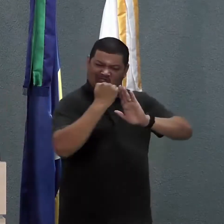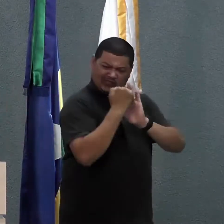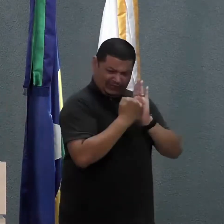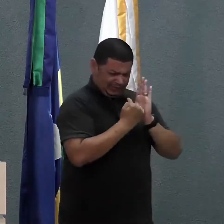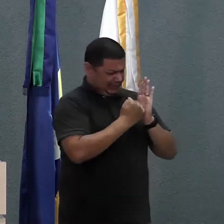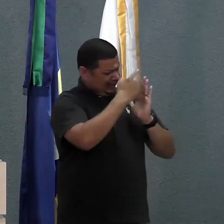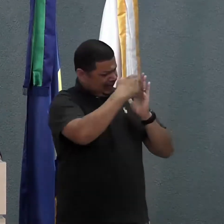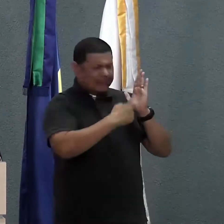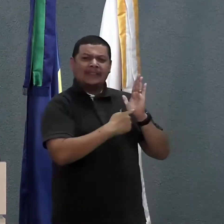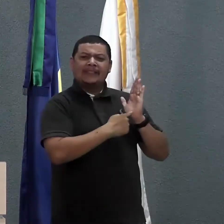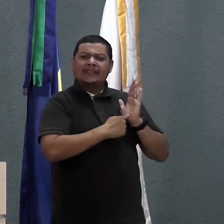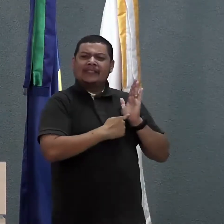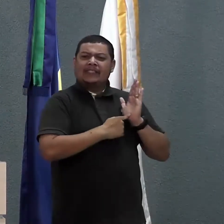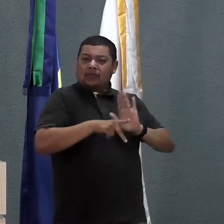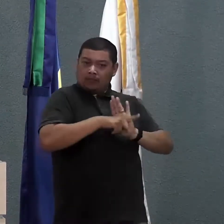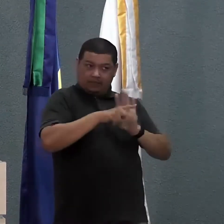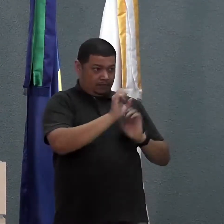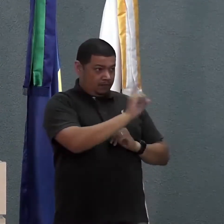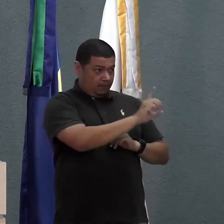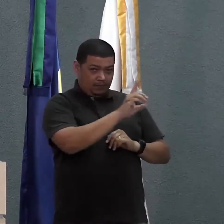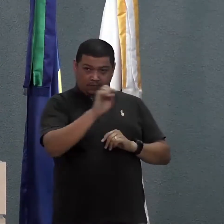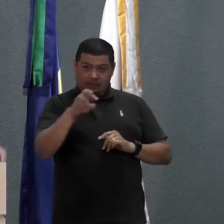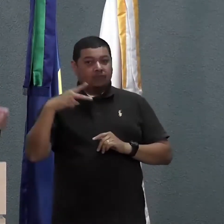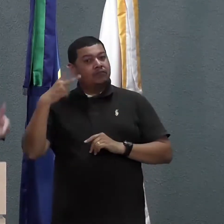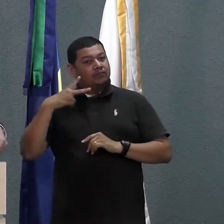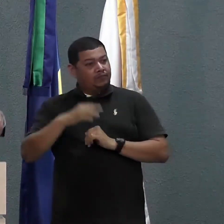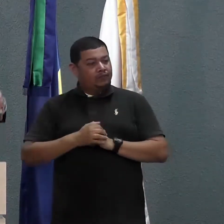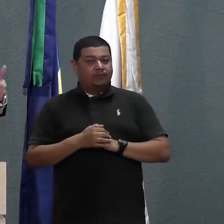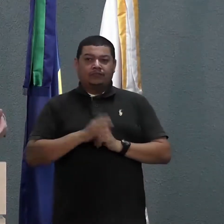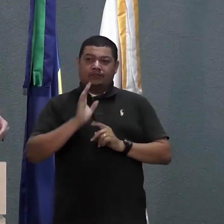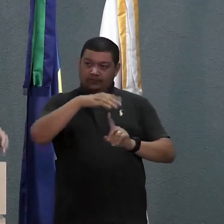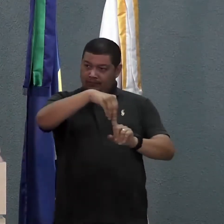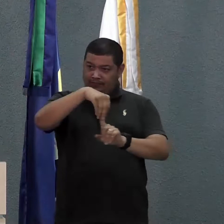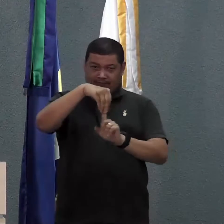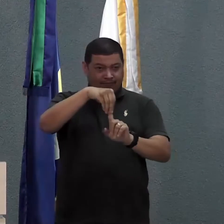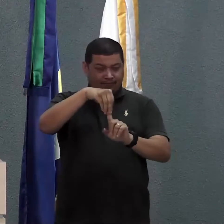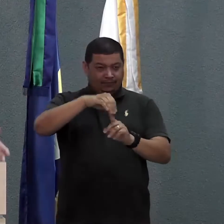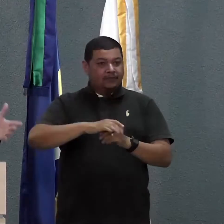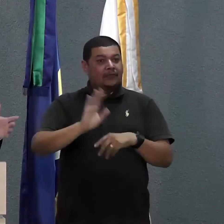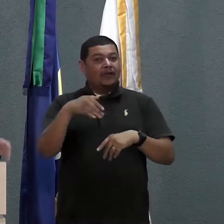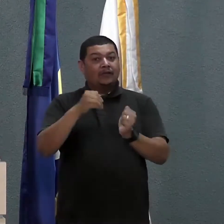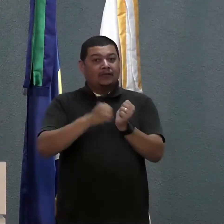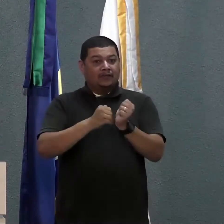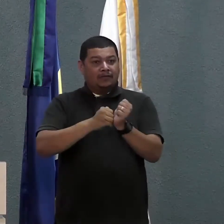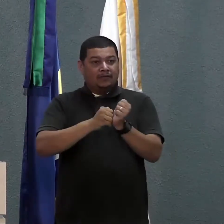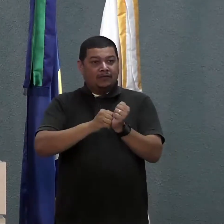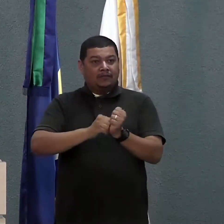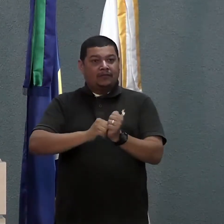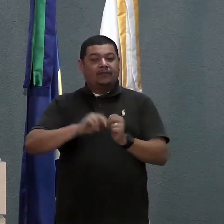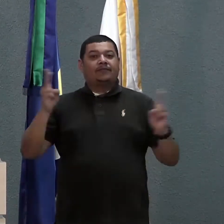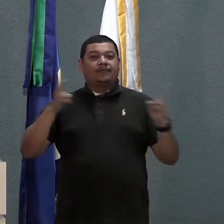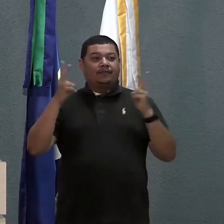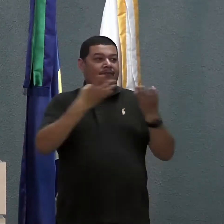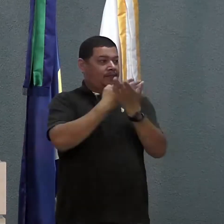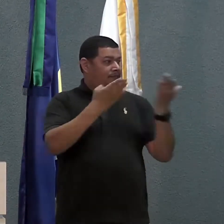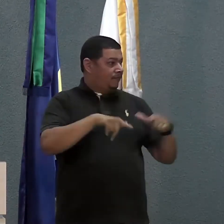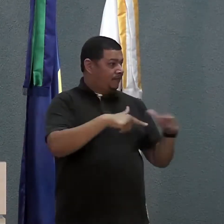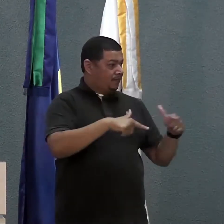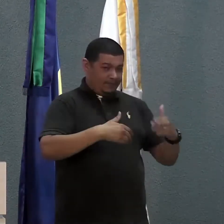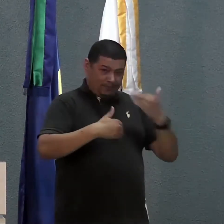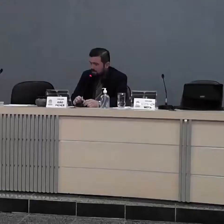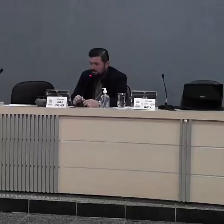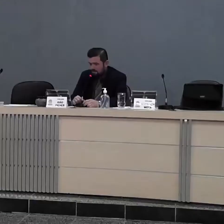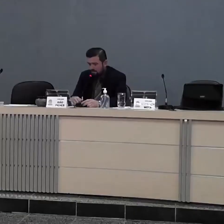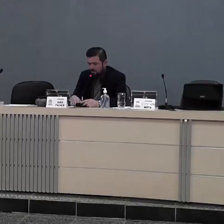todos os vereadores que compõem essa casa, eu acho que é o principal e é o segredo do sucesso do trabalho de vocês. Muito